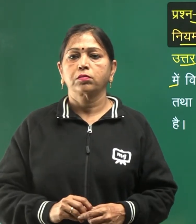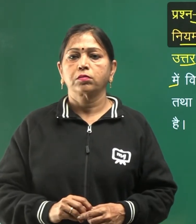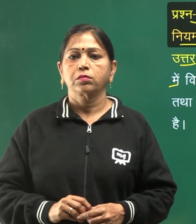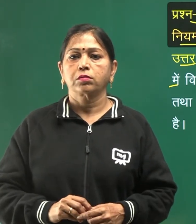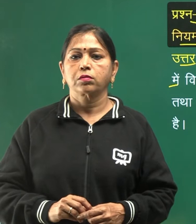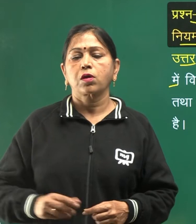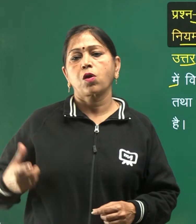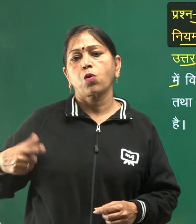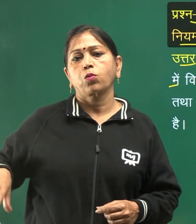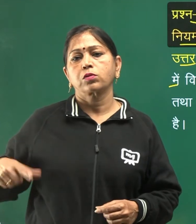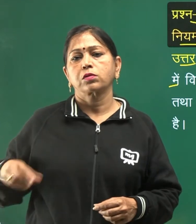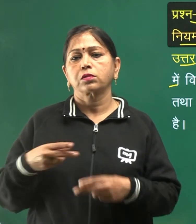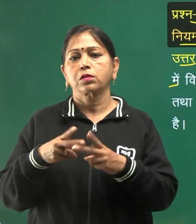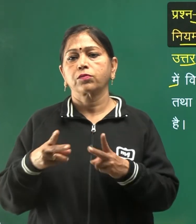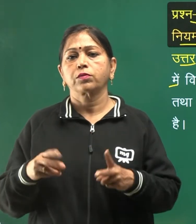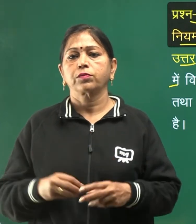उत्सर्जी पदार्थ